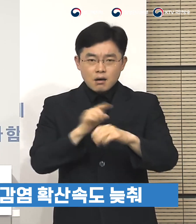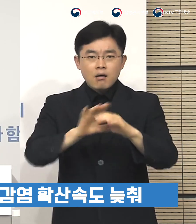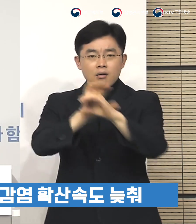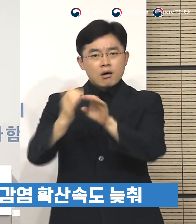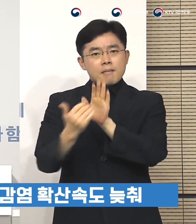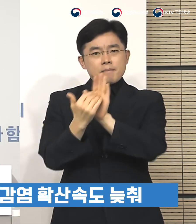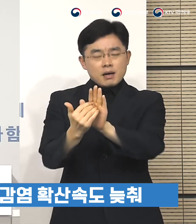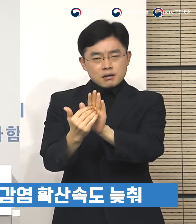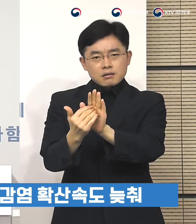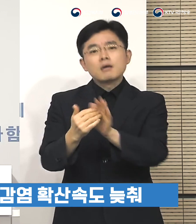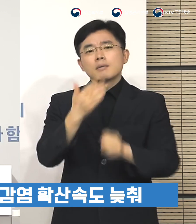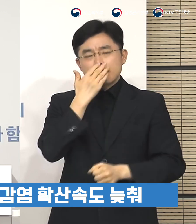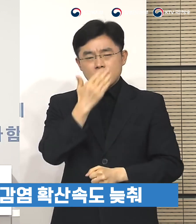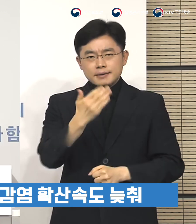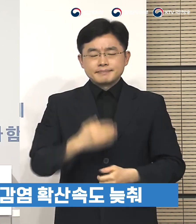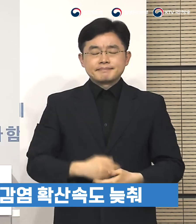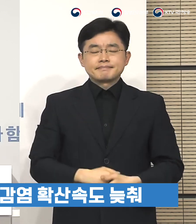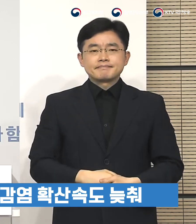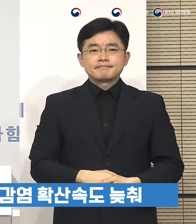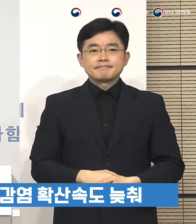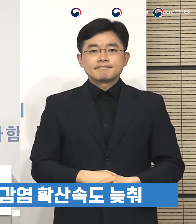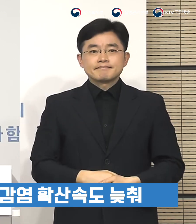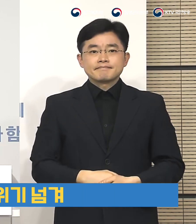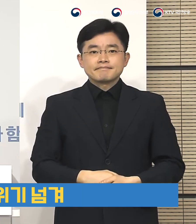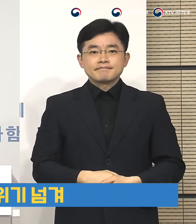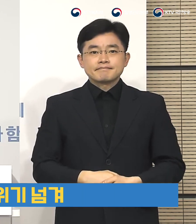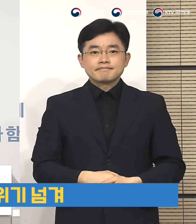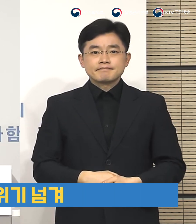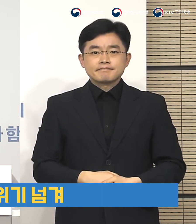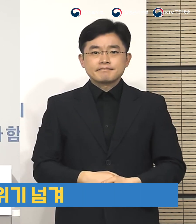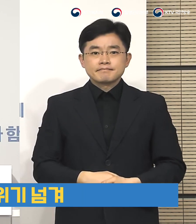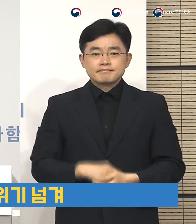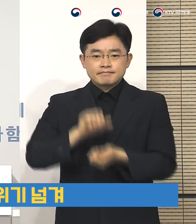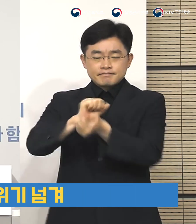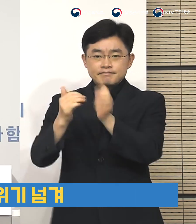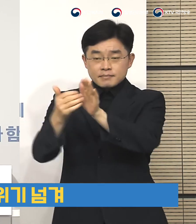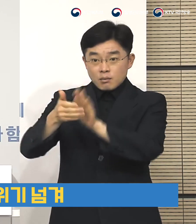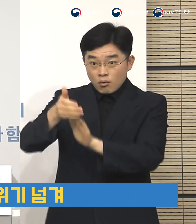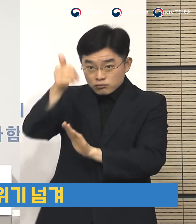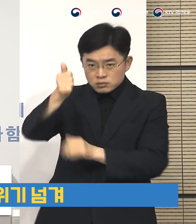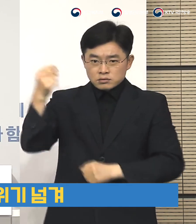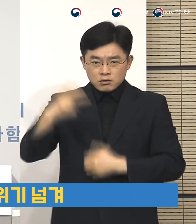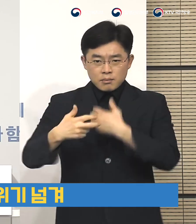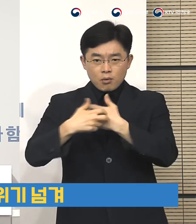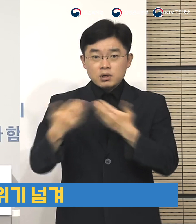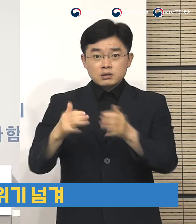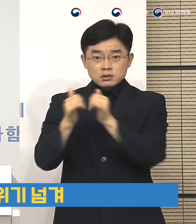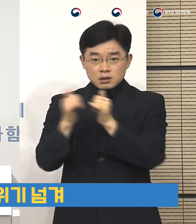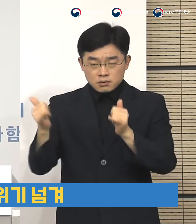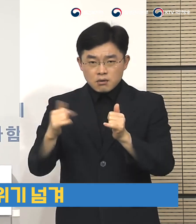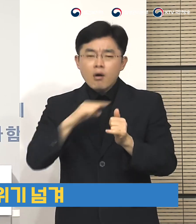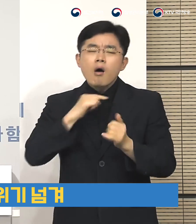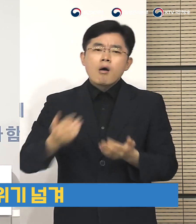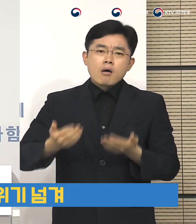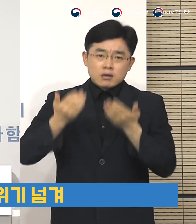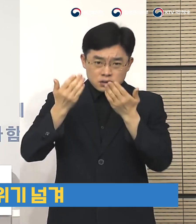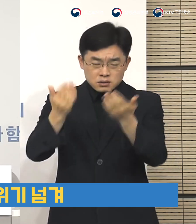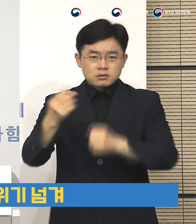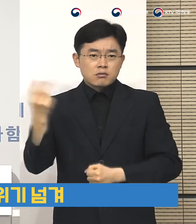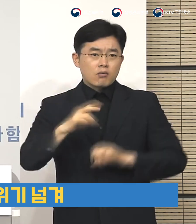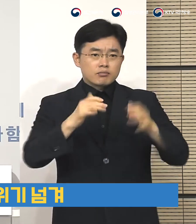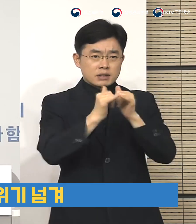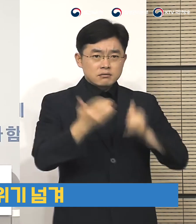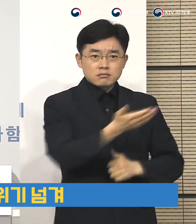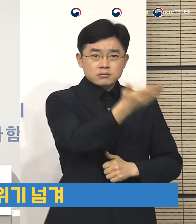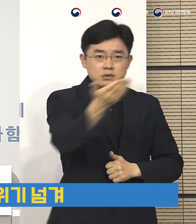확산 속도를 늦추었습니다. 방역 당국뿐 아니라 의료진들의 헌신적인 노력, 국민